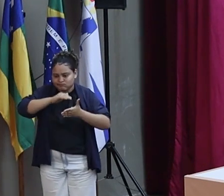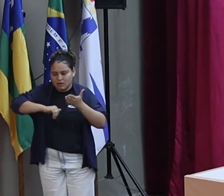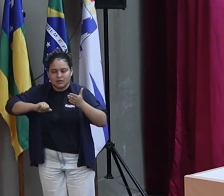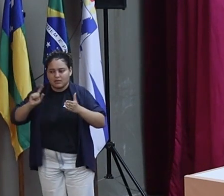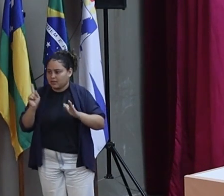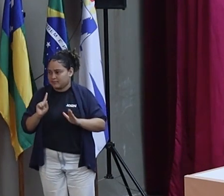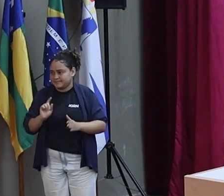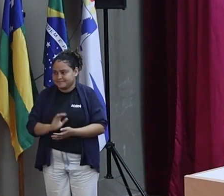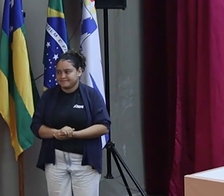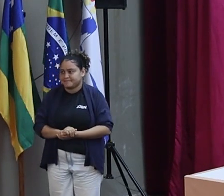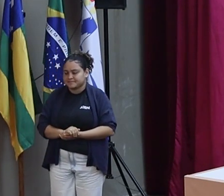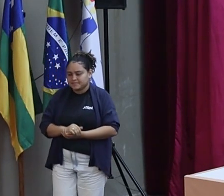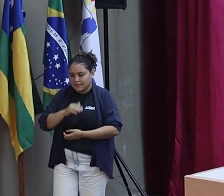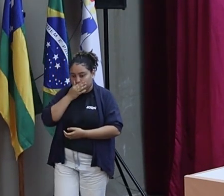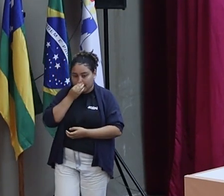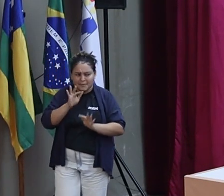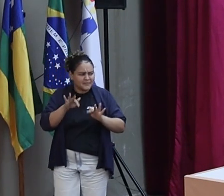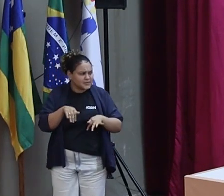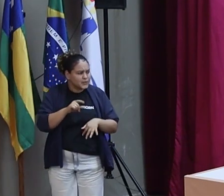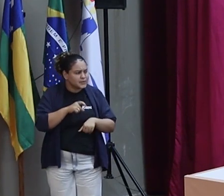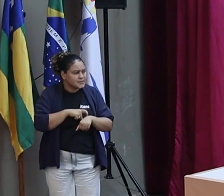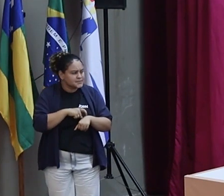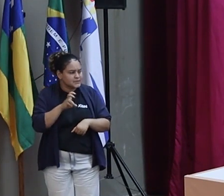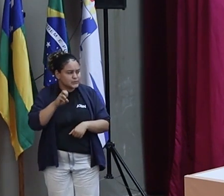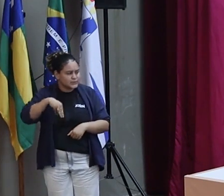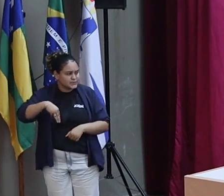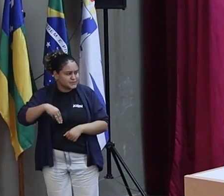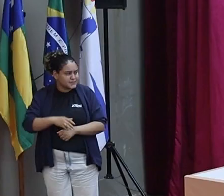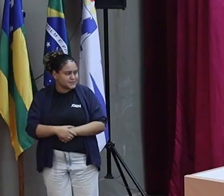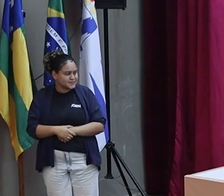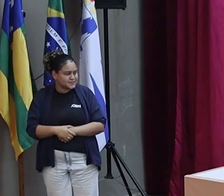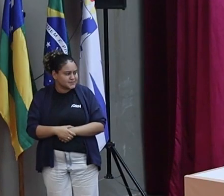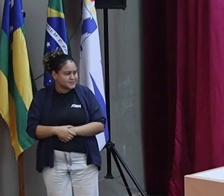para finalizar, tem quantos minutos? 5, né?